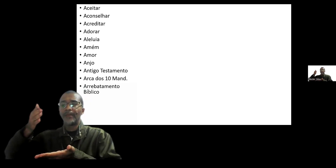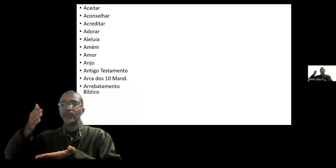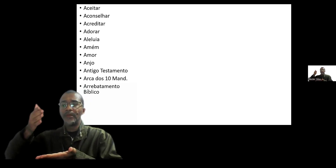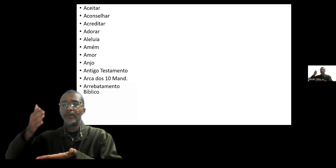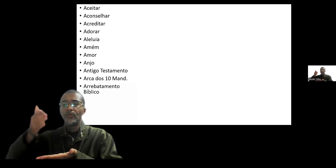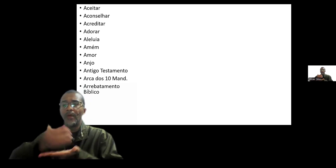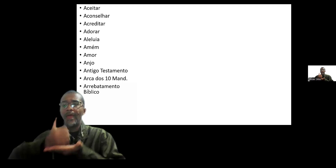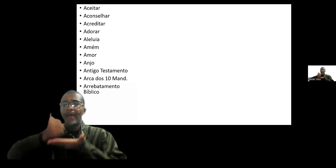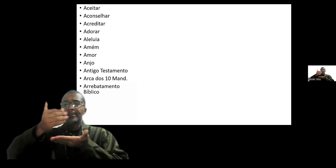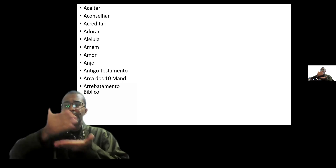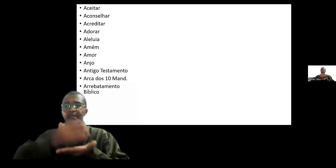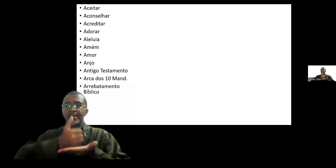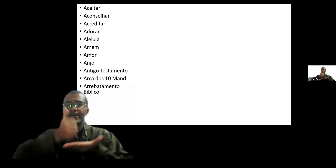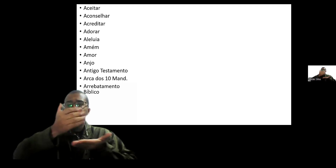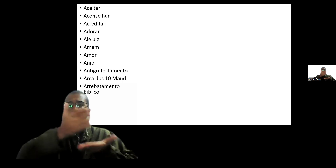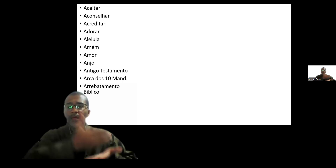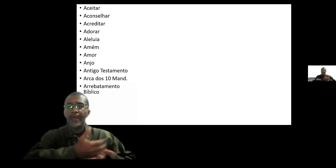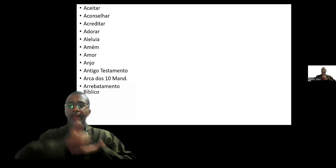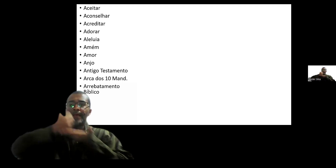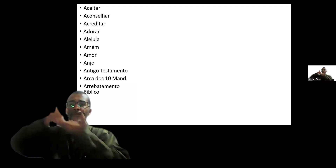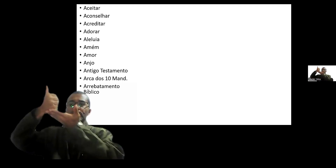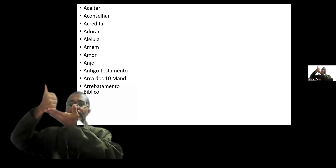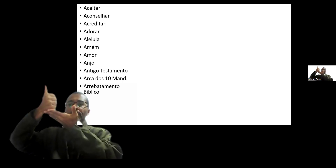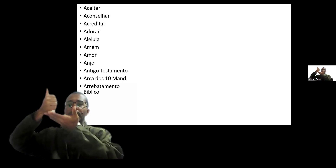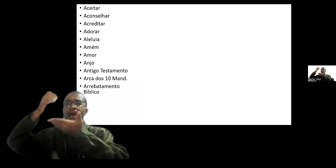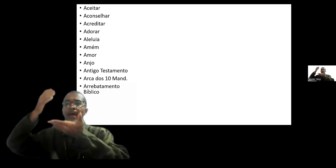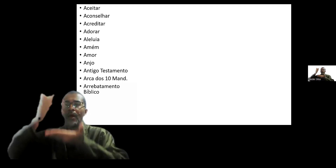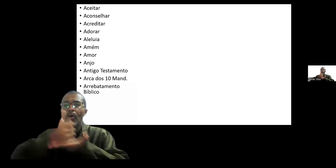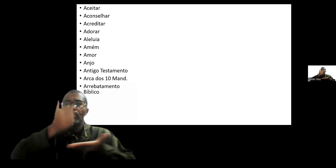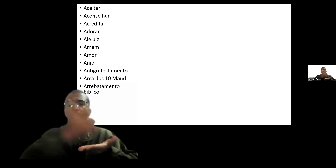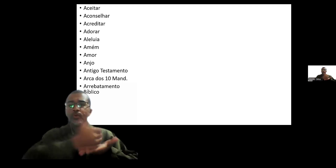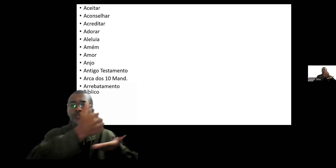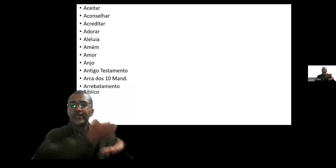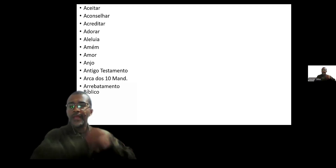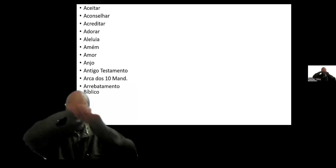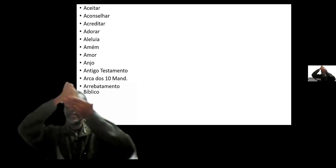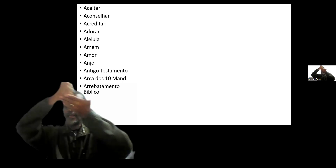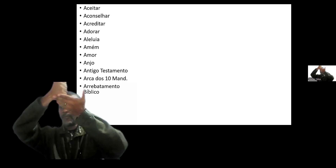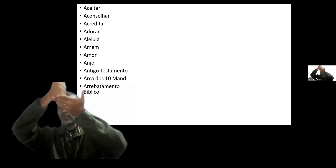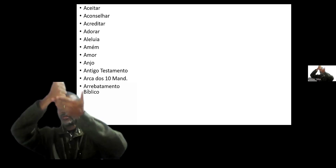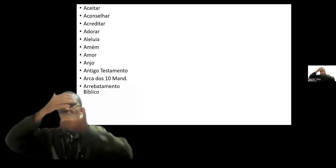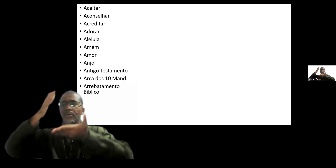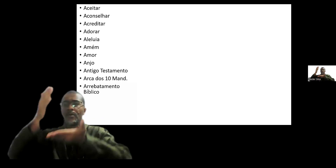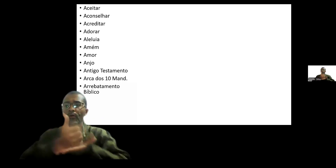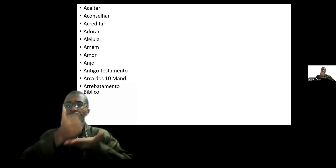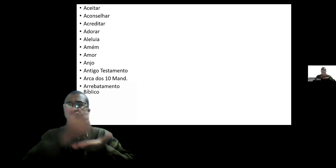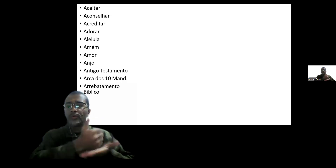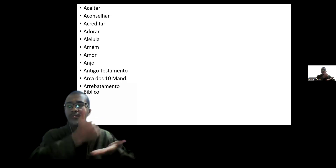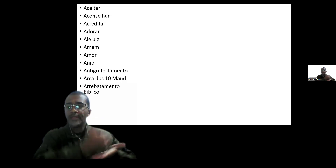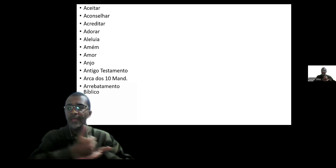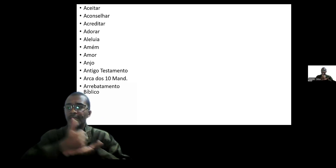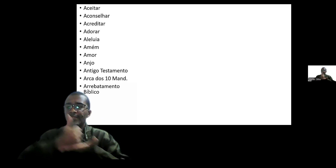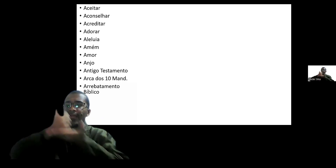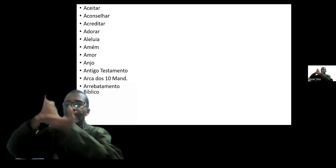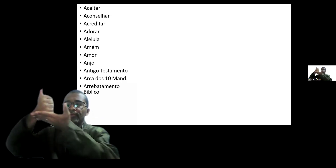de arrebatamento bíblico é assim e leva para o céu, tá? Um, dois, três e leva para o céu. Um,